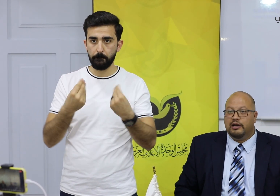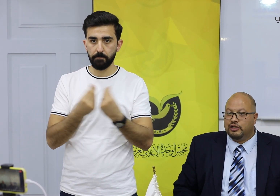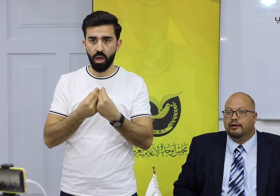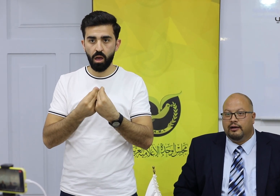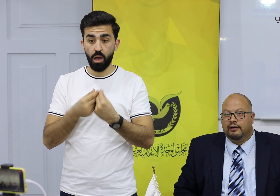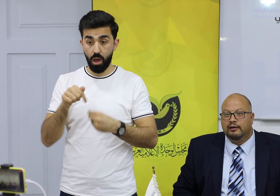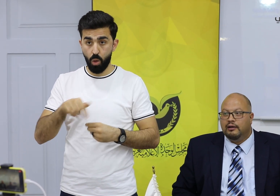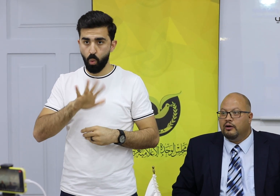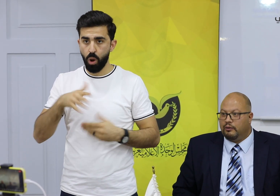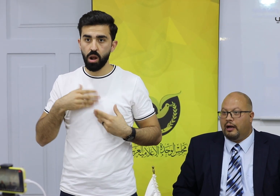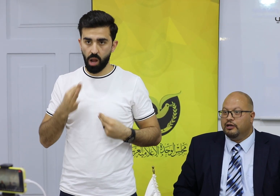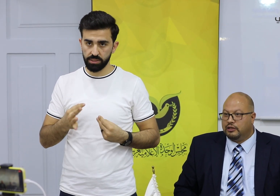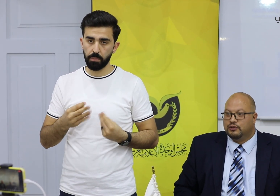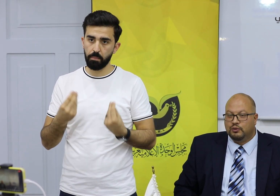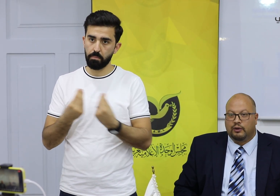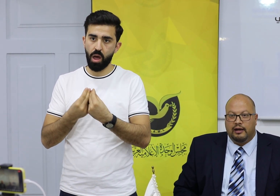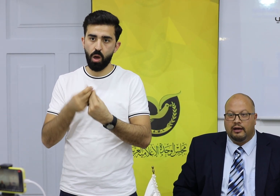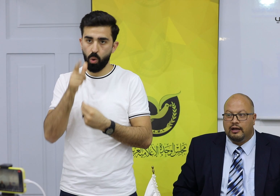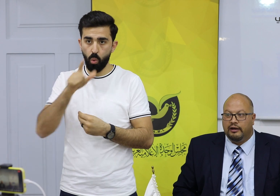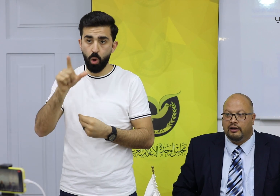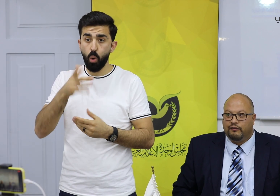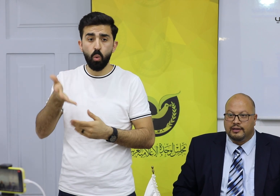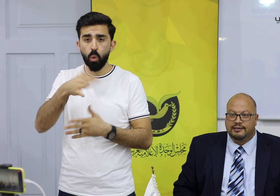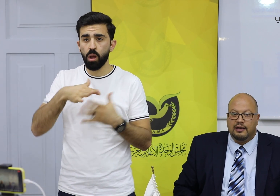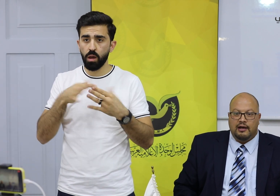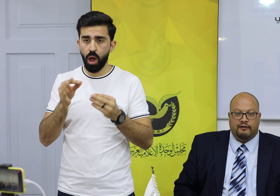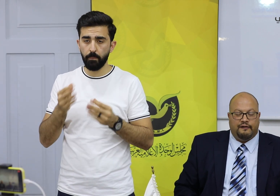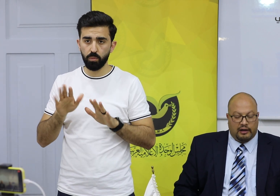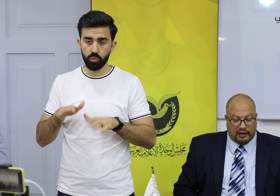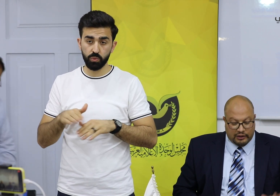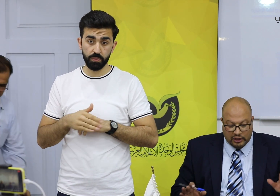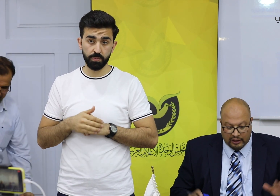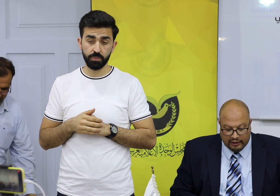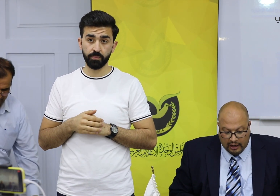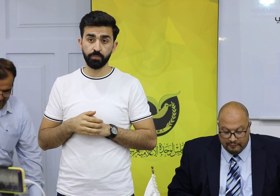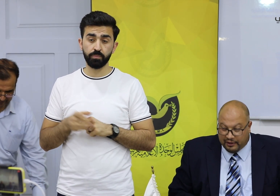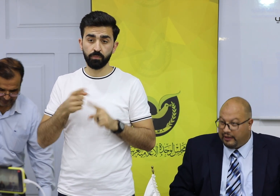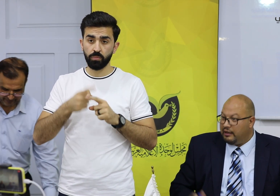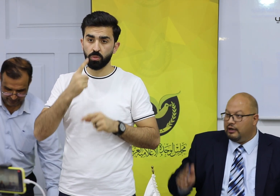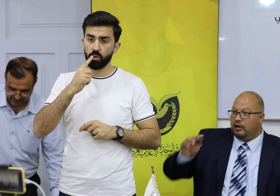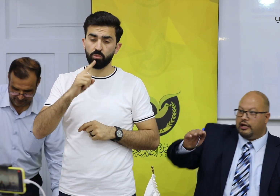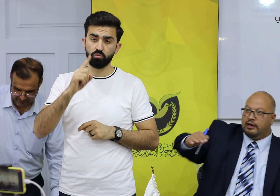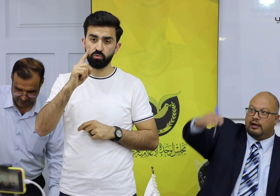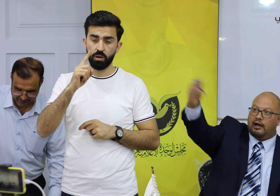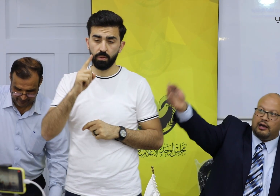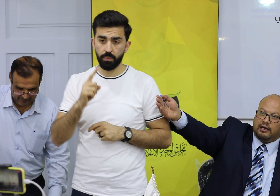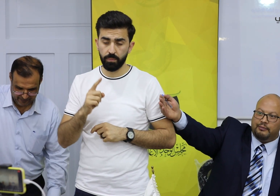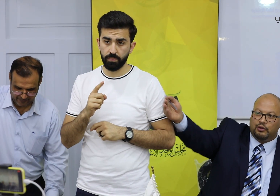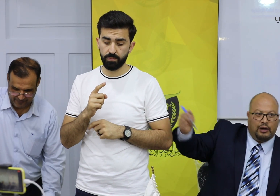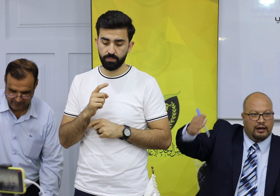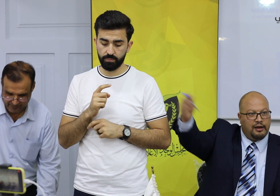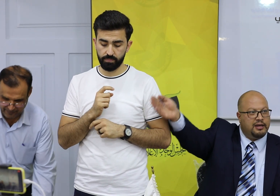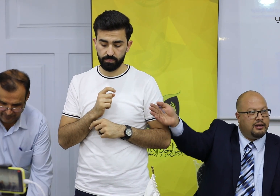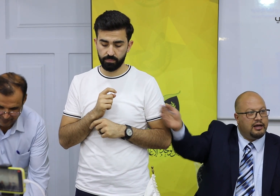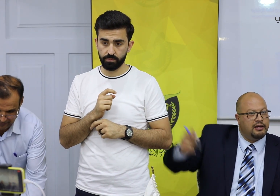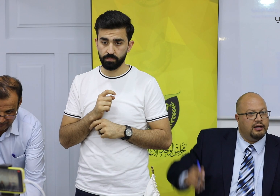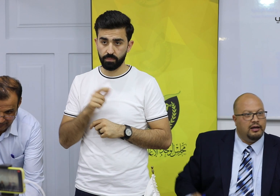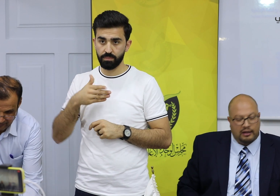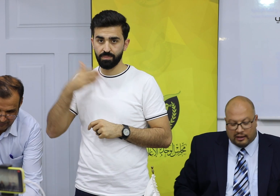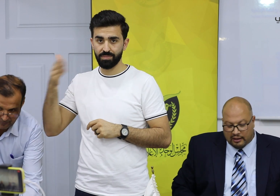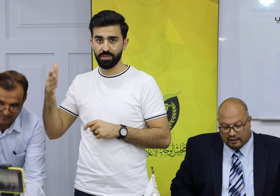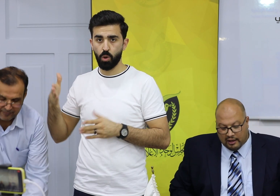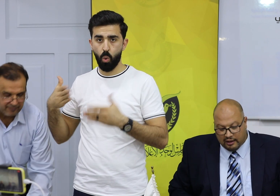وإحنا بحاجة إليها، بحاجة السوق لإلها هذه الفرص. فإن شاء الله طبعًا هي القاعة اللي بتكون على يميننا